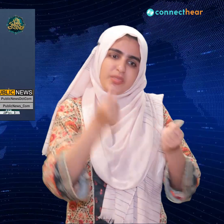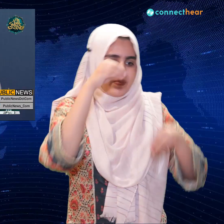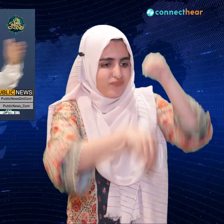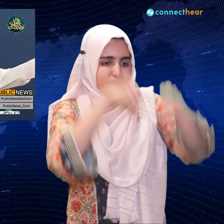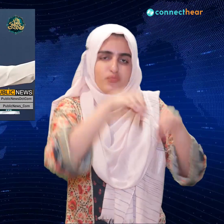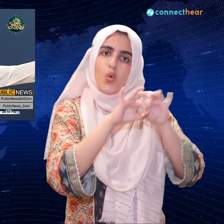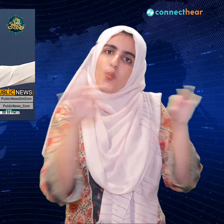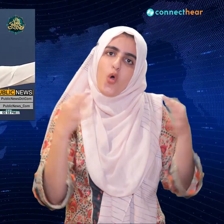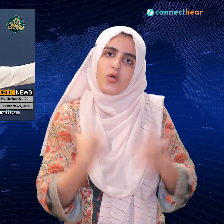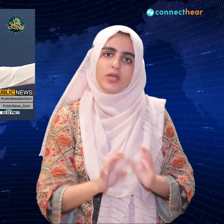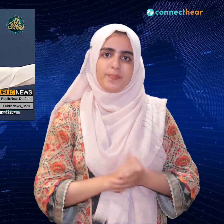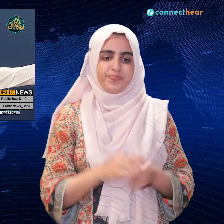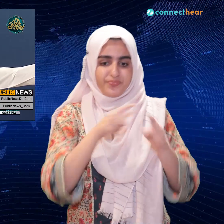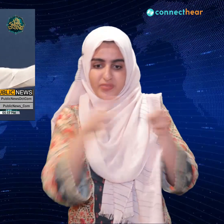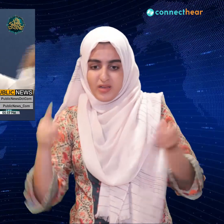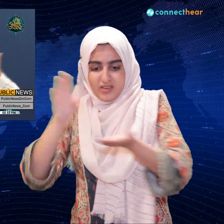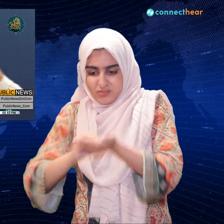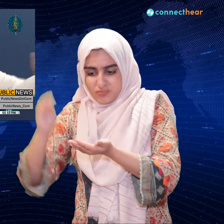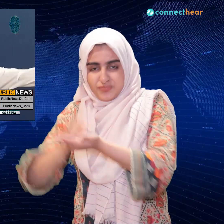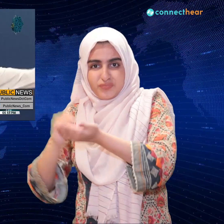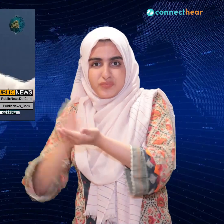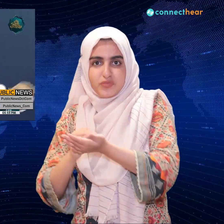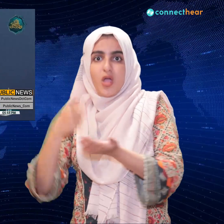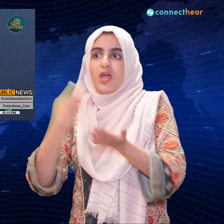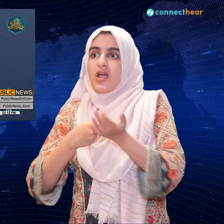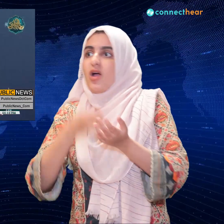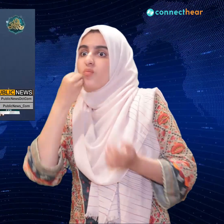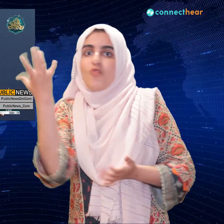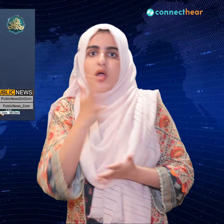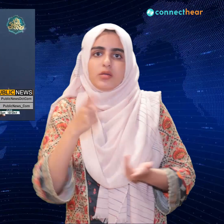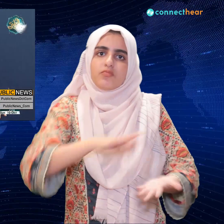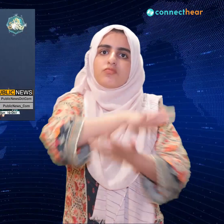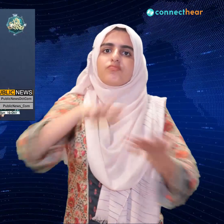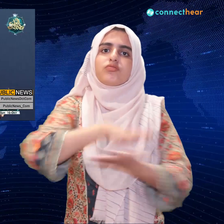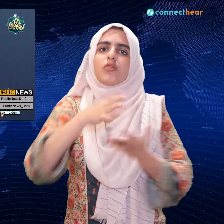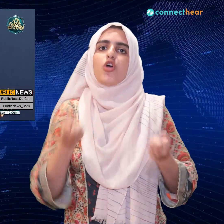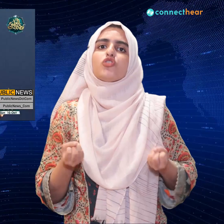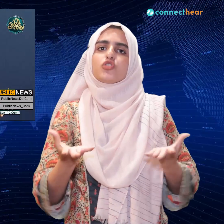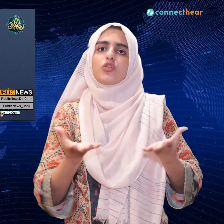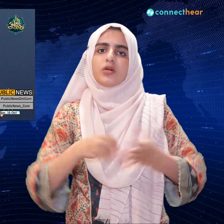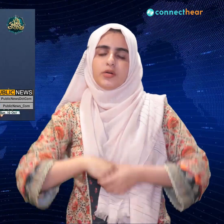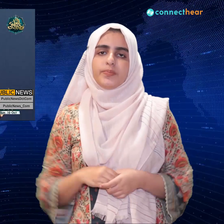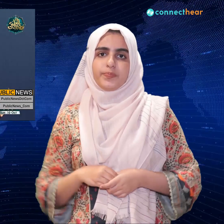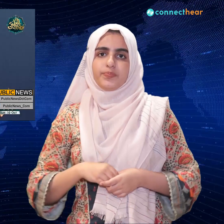ہوتی ہے اس کے بیچ میں سے لے کے جب تک رزلٹ اناؤنس ہوتا ہے اس کے بیچ میں ساری دھاندلی ہوتی ہے. وہ جوڈیشل کمیشن بنائی تھی